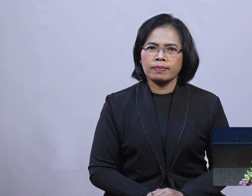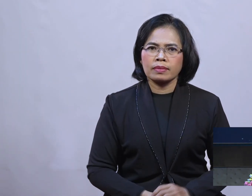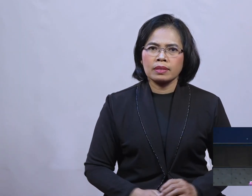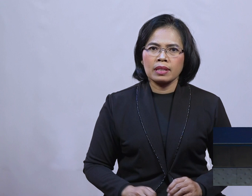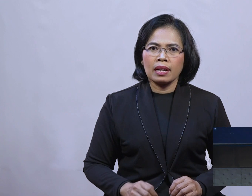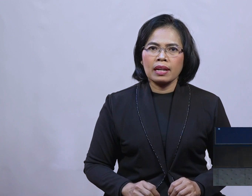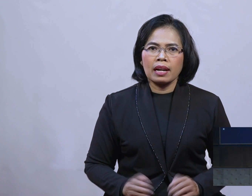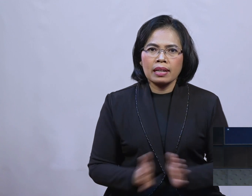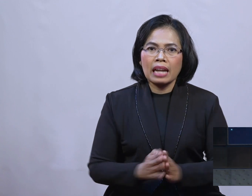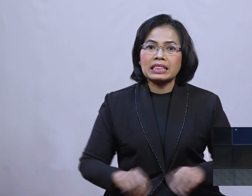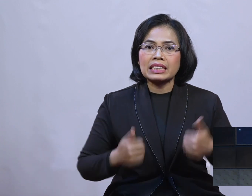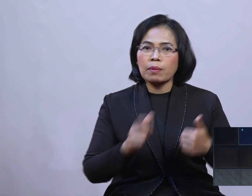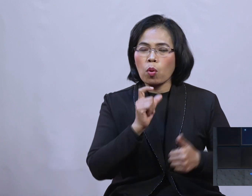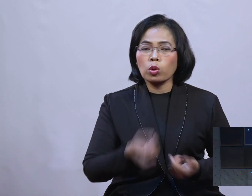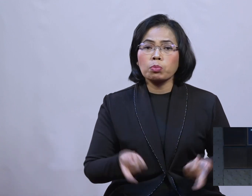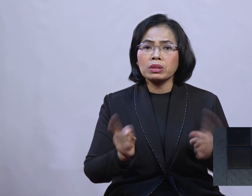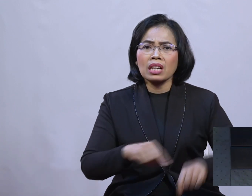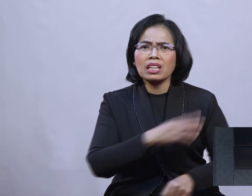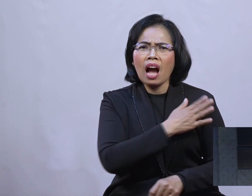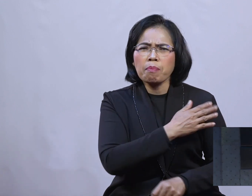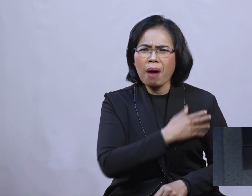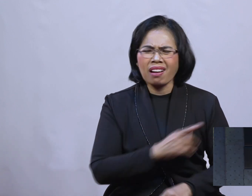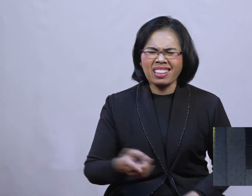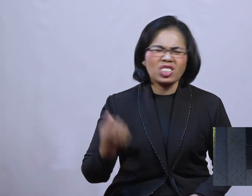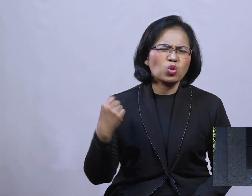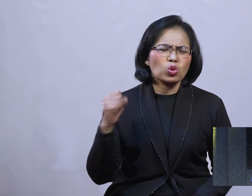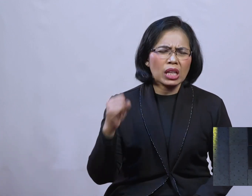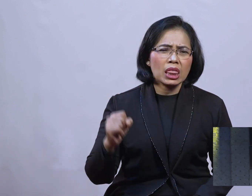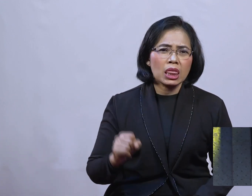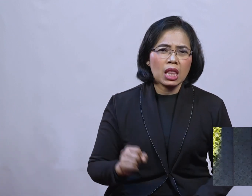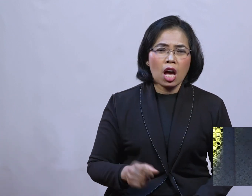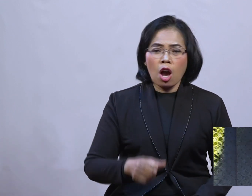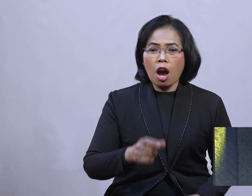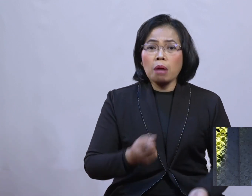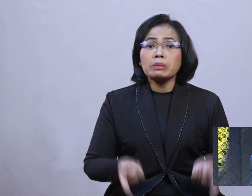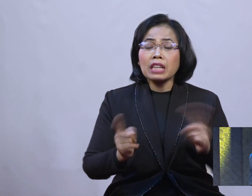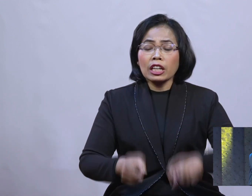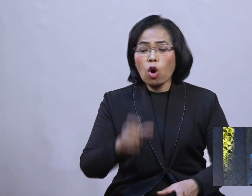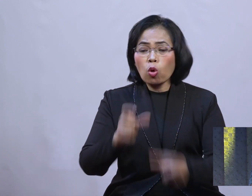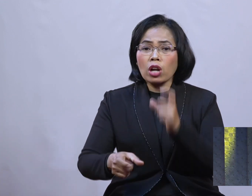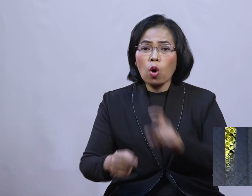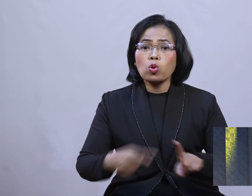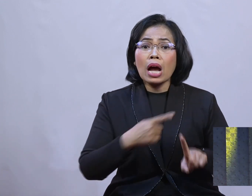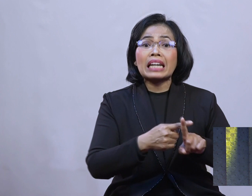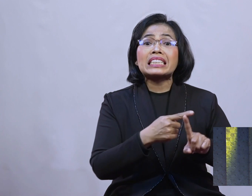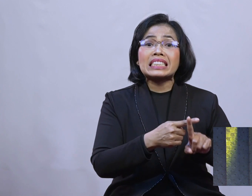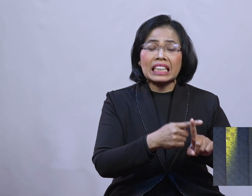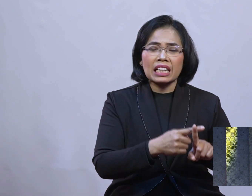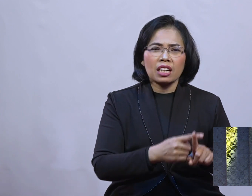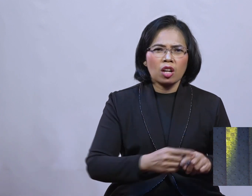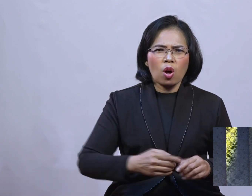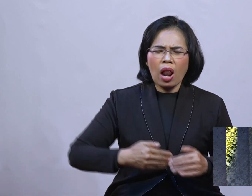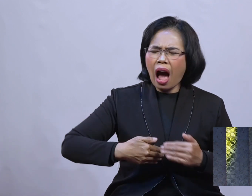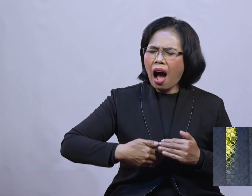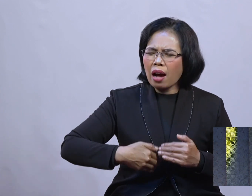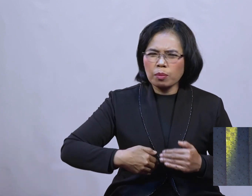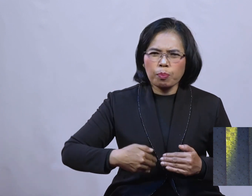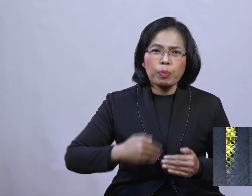Hai dan siap menjadi hamba akan ada banyak orang bisa terjun bertahun-tahun tapi tetap sombong tetap tengil sudah